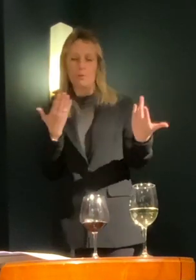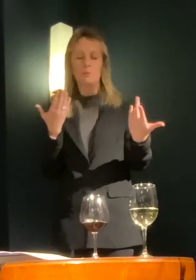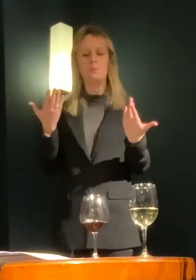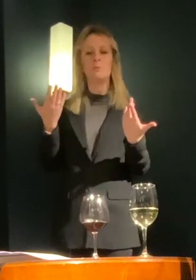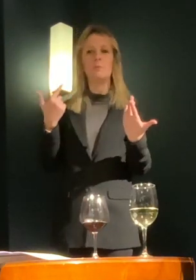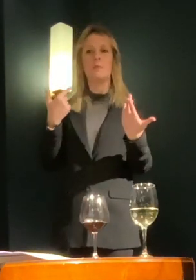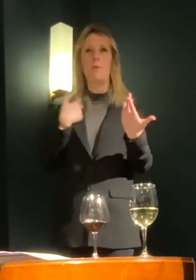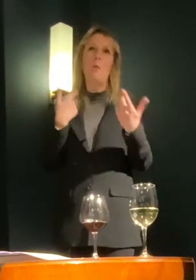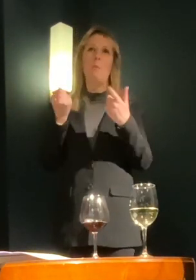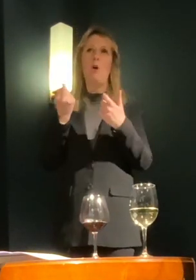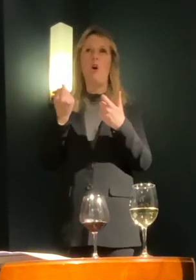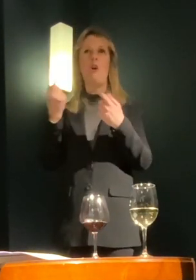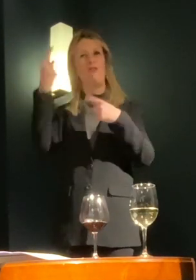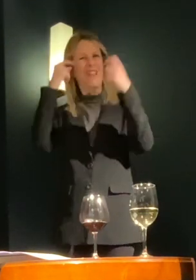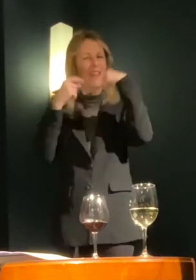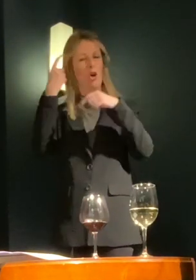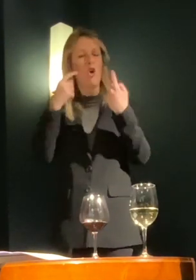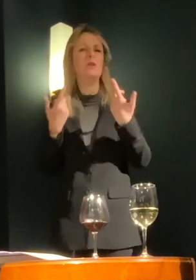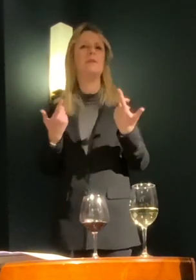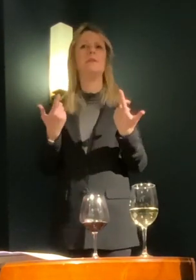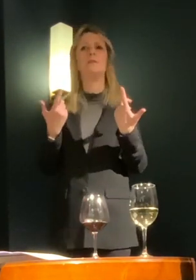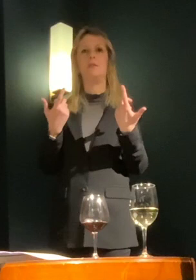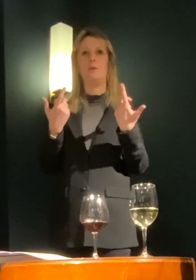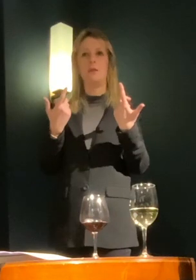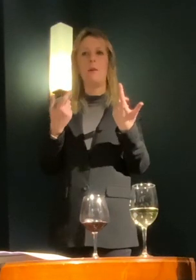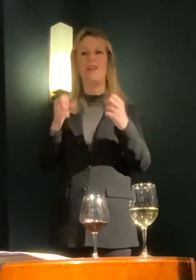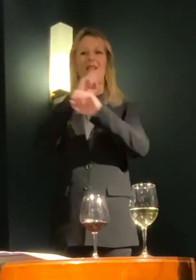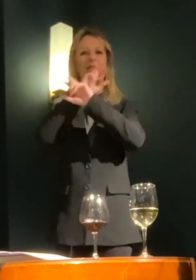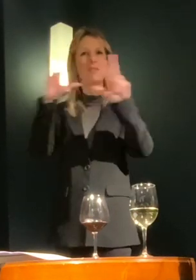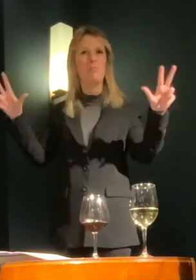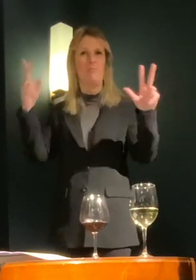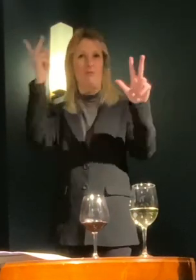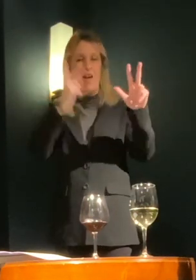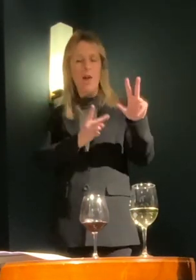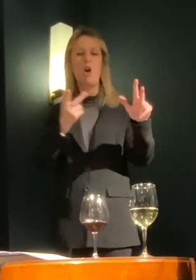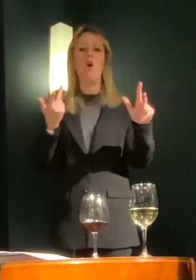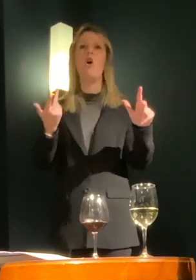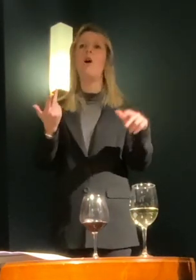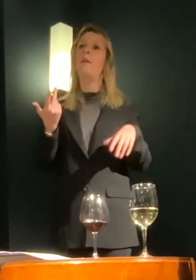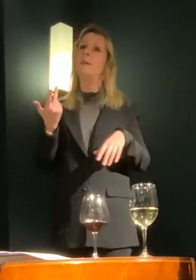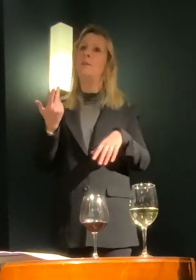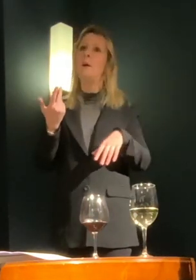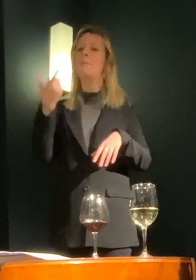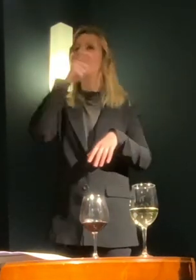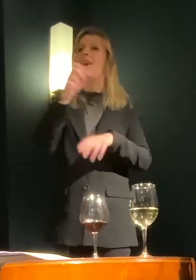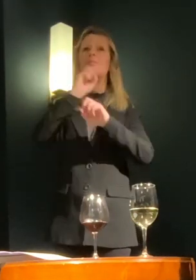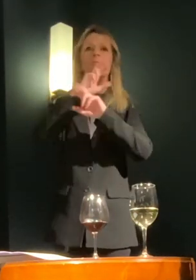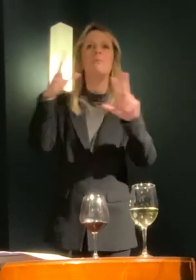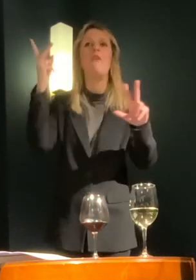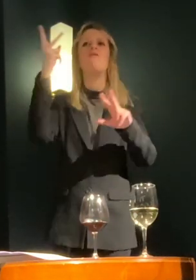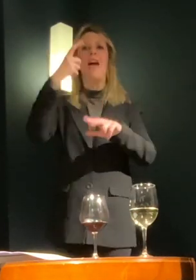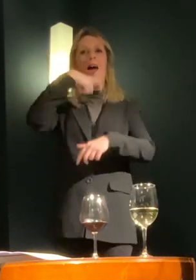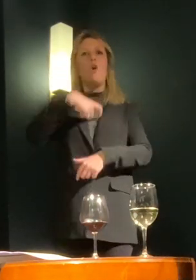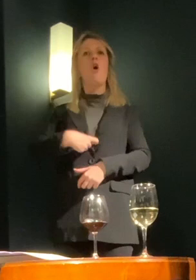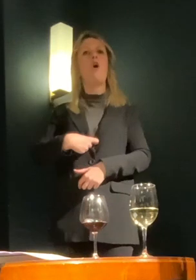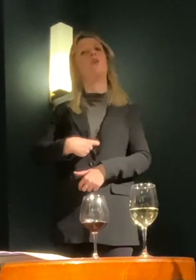dolorosi, faticosi, è il momento che precede il coming out, ovvero quando tu fai... Perché il coming out è comunemente